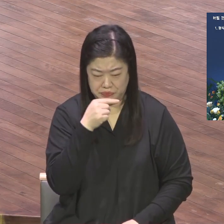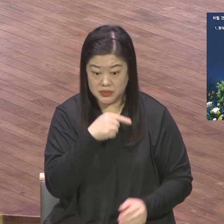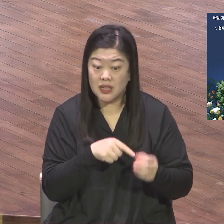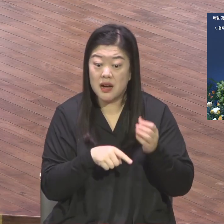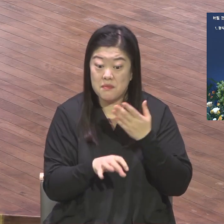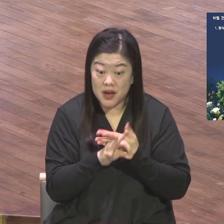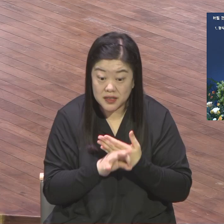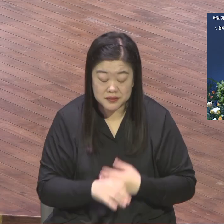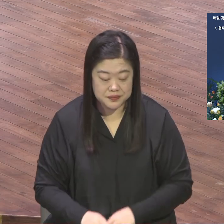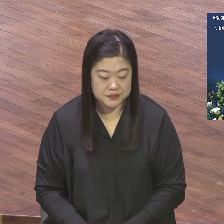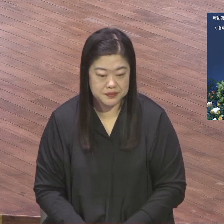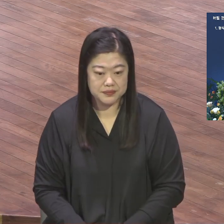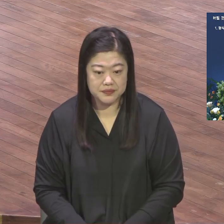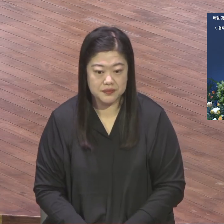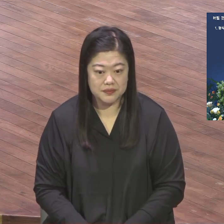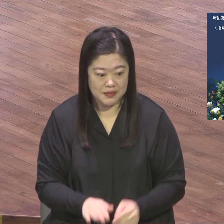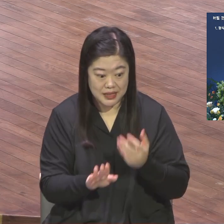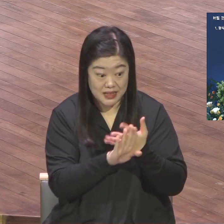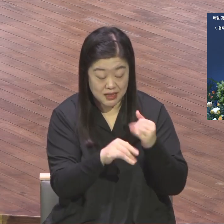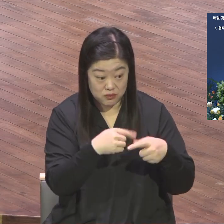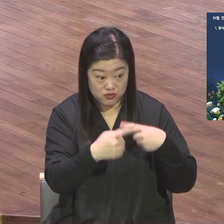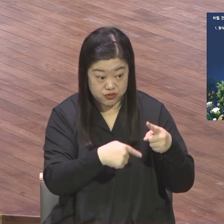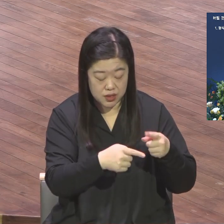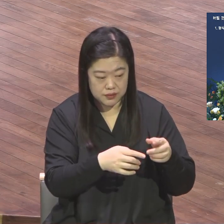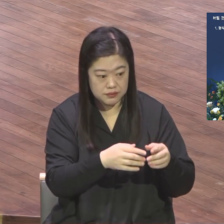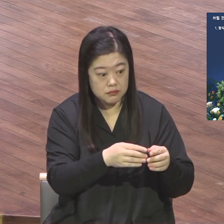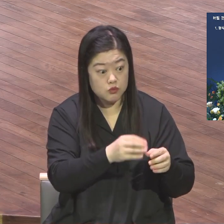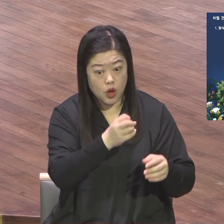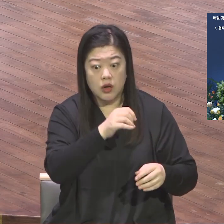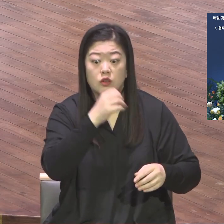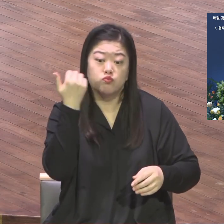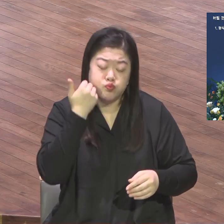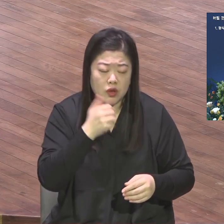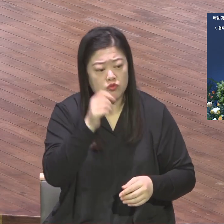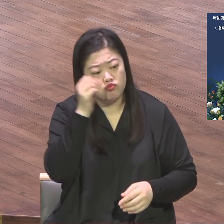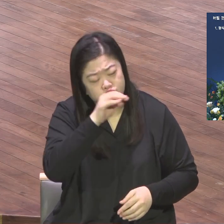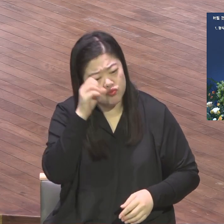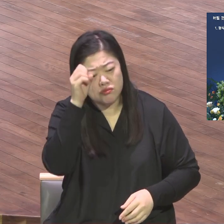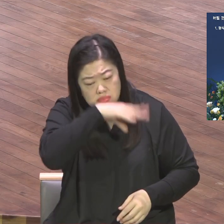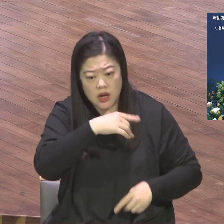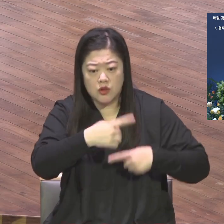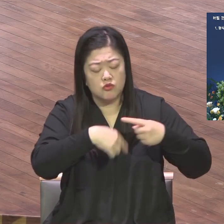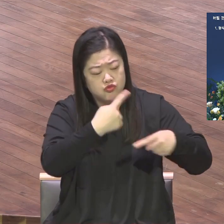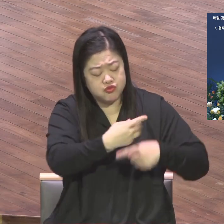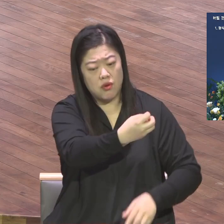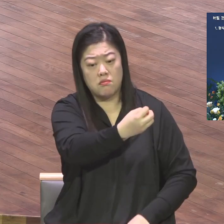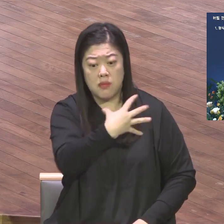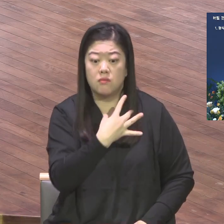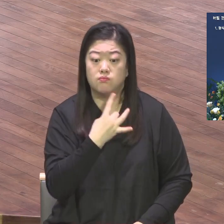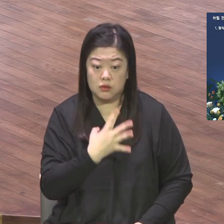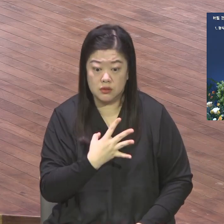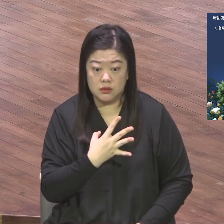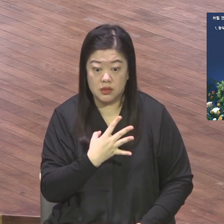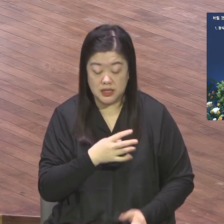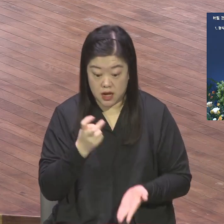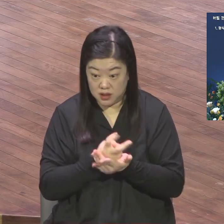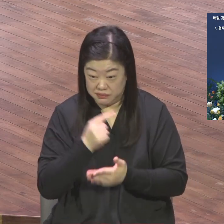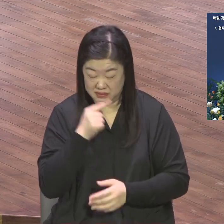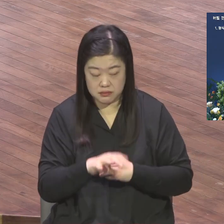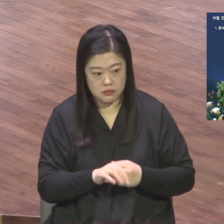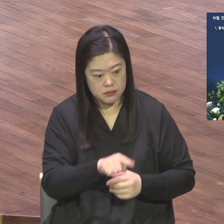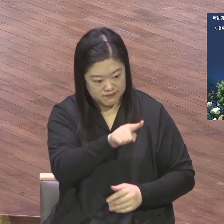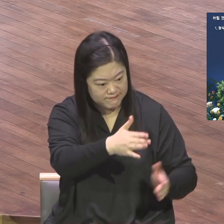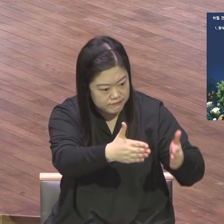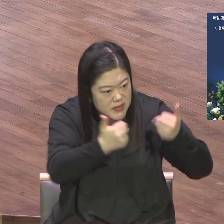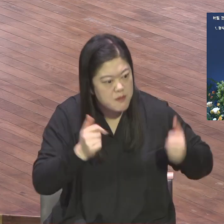조금만 건드리거나 자기에 맞지 않으면 수용하지 못하고 금세 뭐 터져버려요. 금세